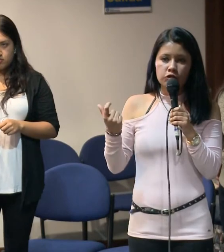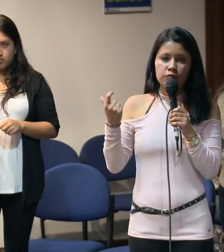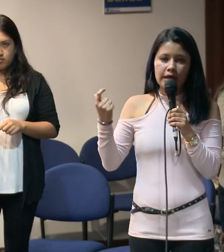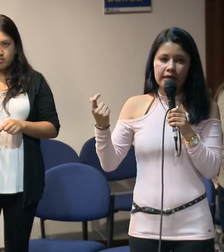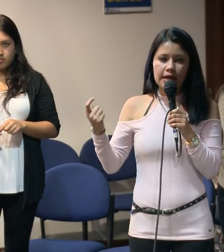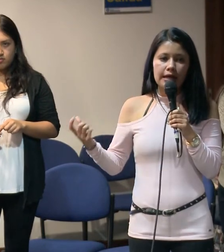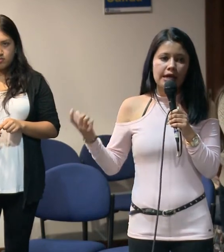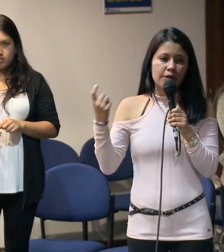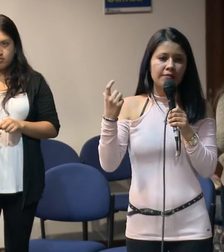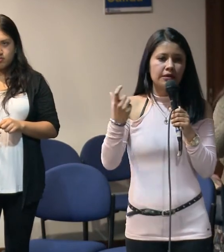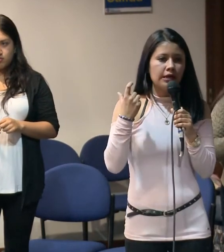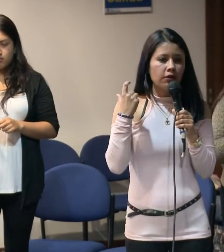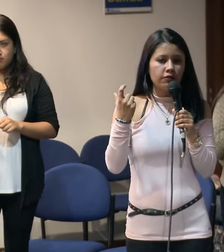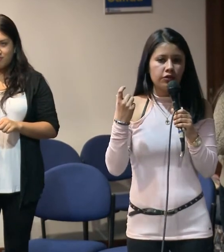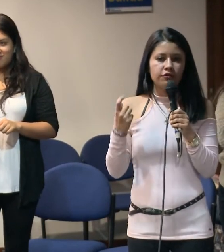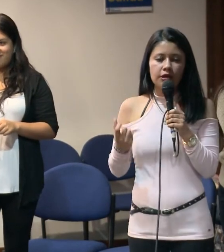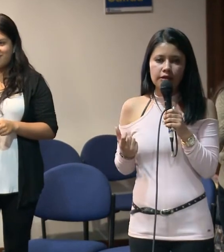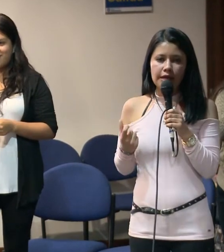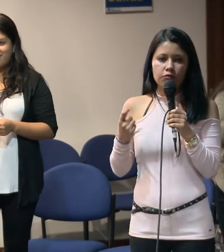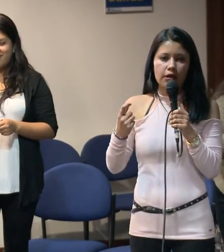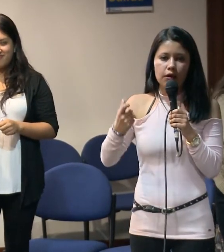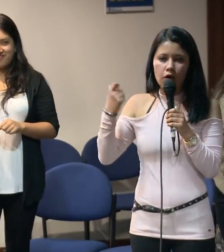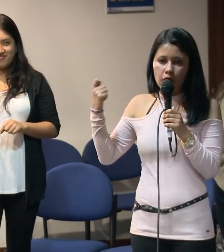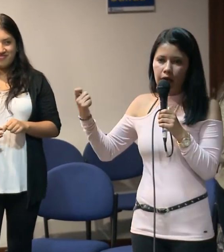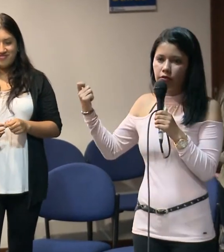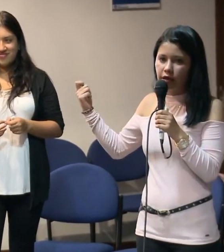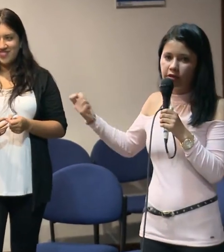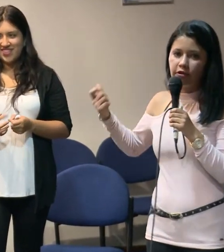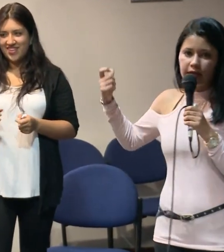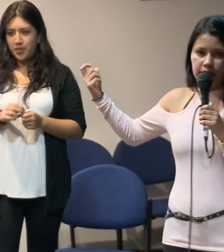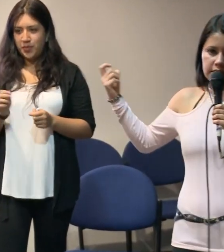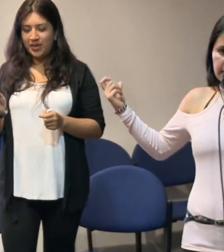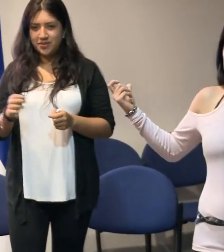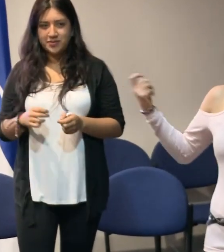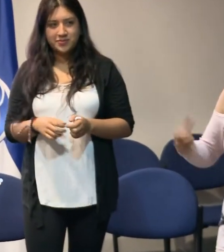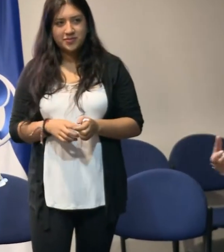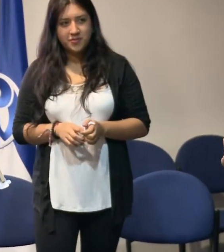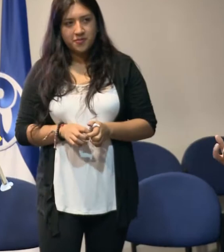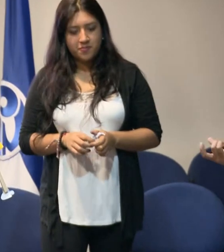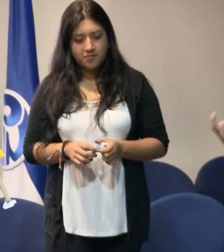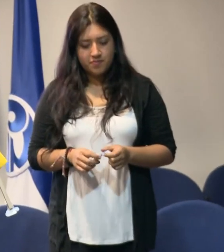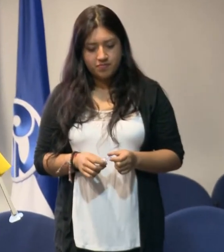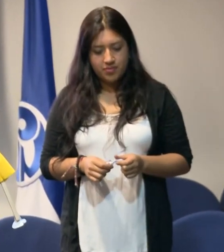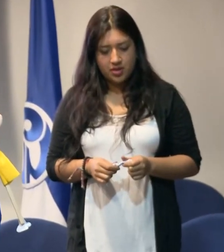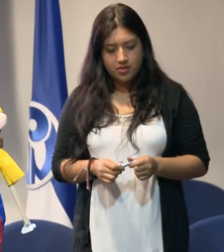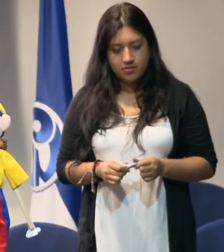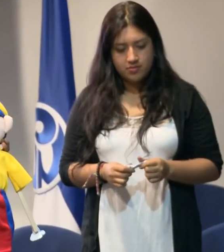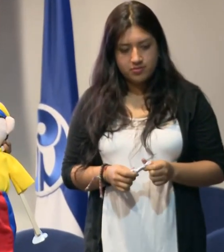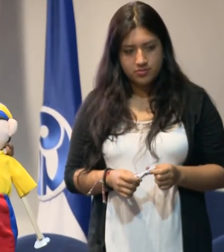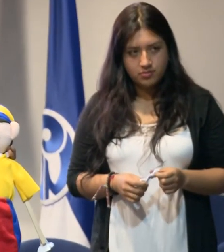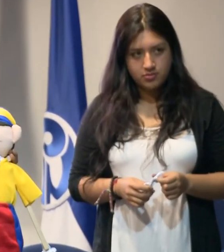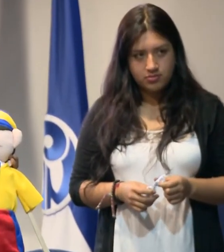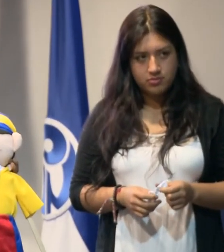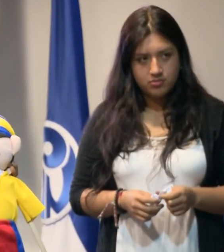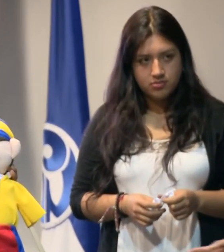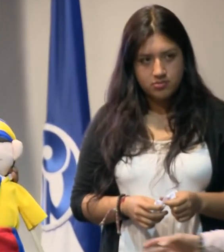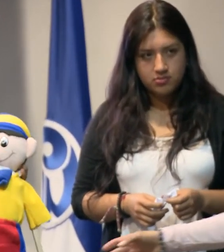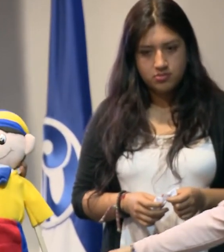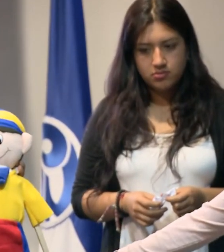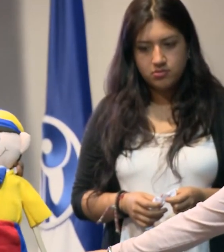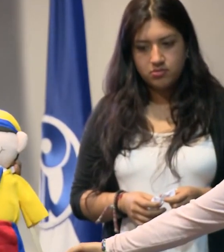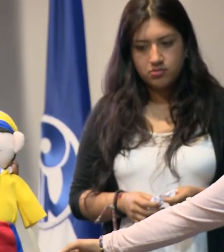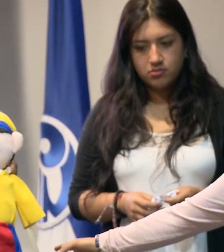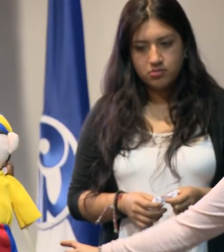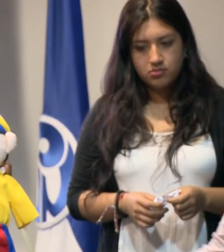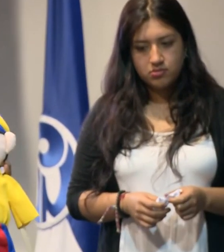hiciera mucho más real y permitirle a los niños que interactuaran colocando las diferentes narices. Se habla que en el cuento de Pinocho, Pinocho